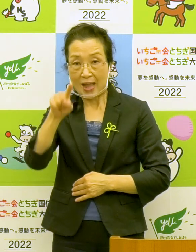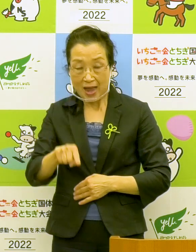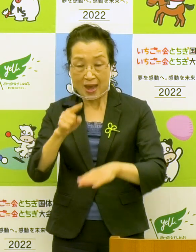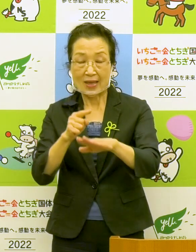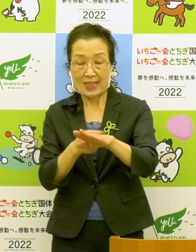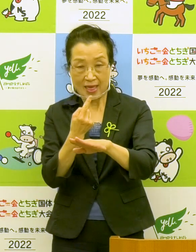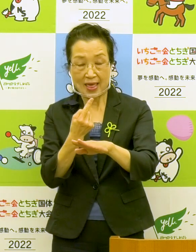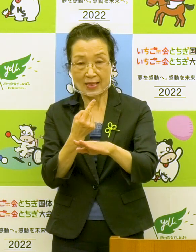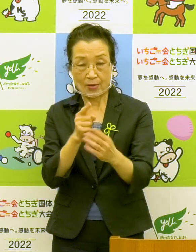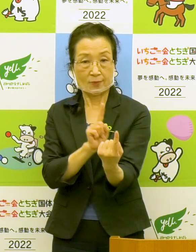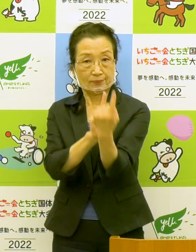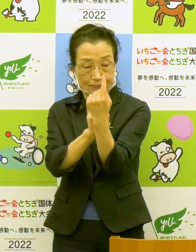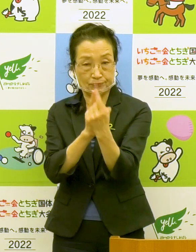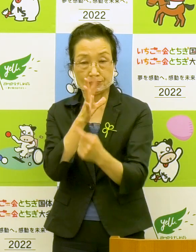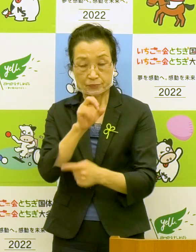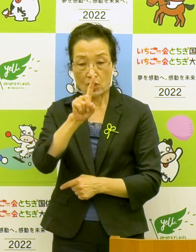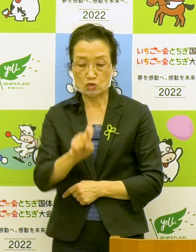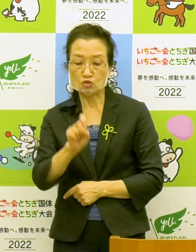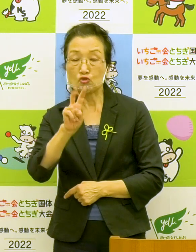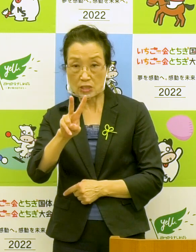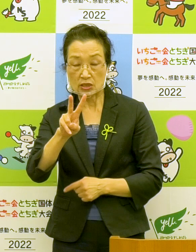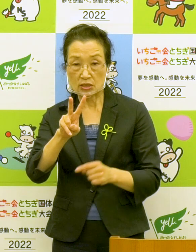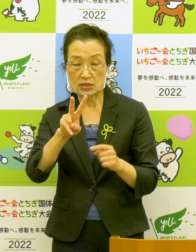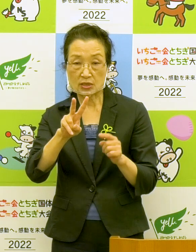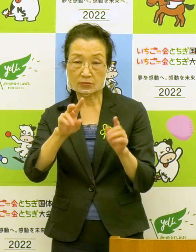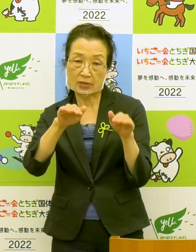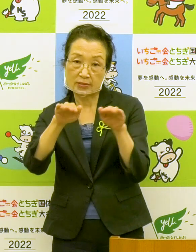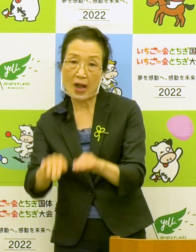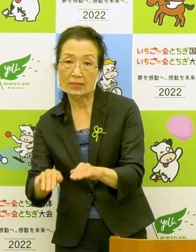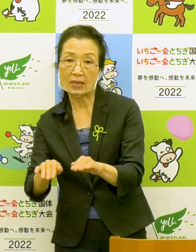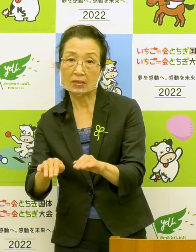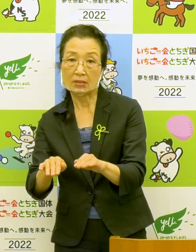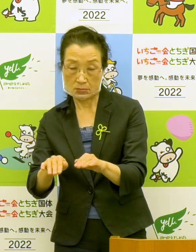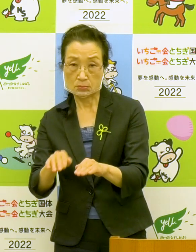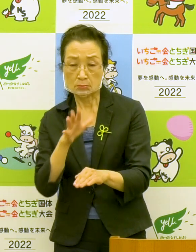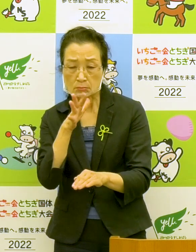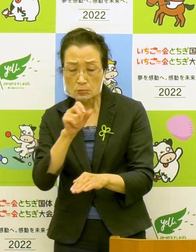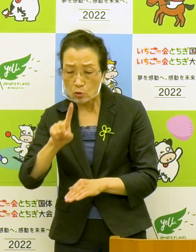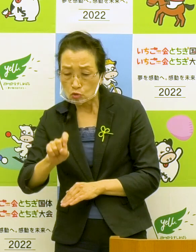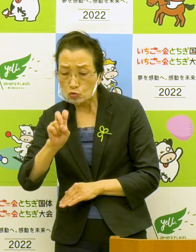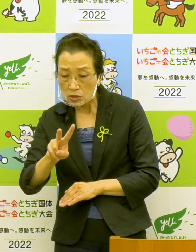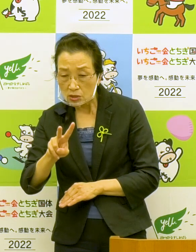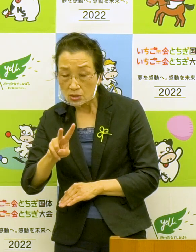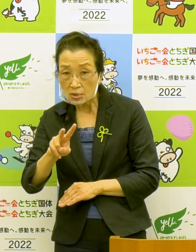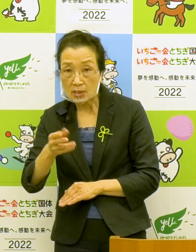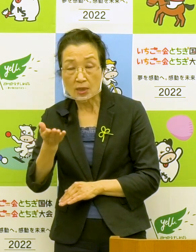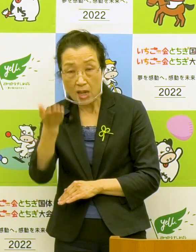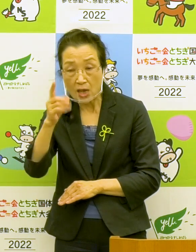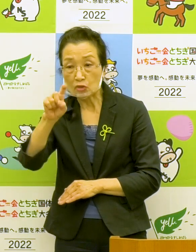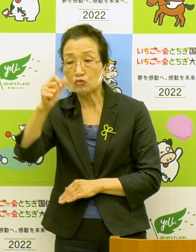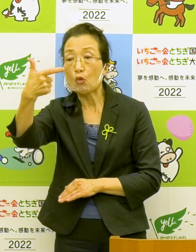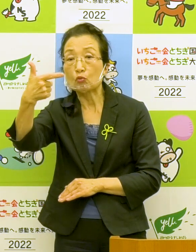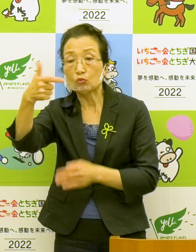が12歳までに引き下げられました。この12歳から16歳未満については